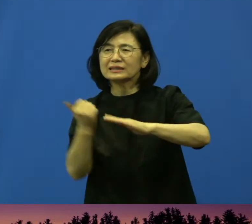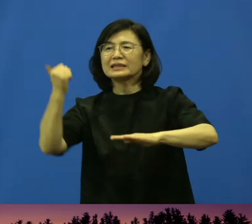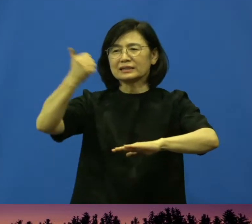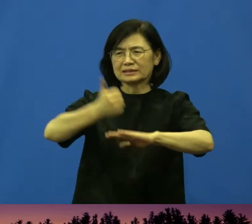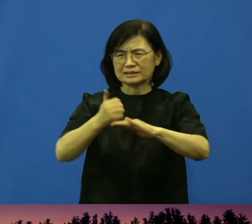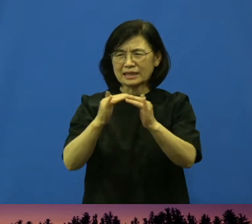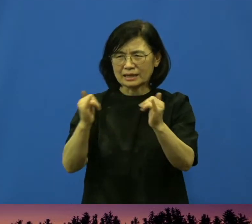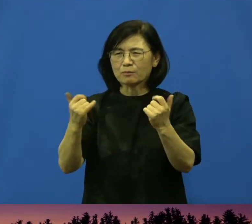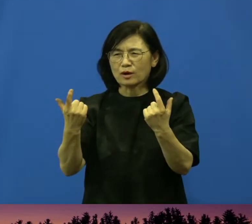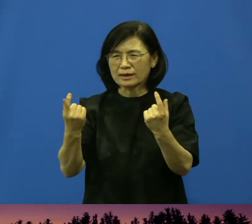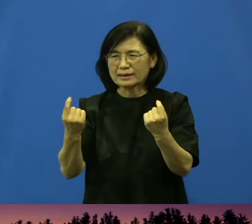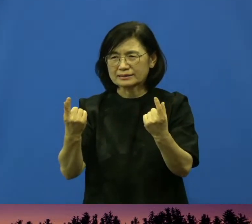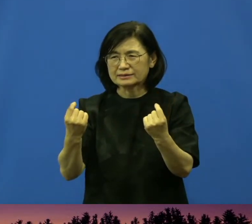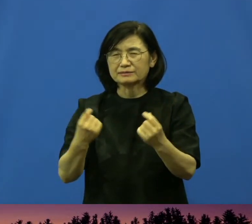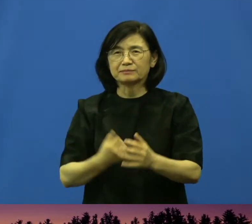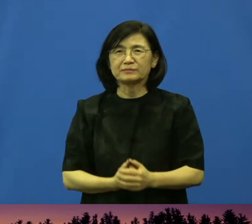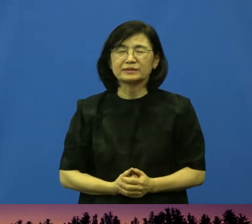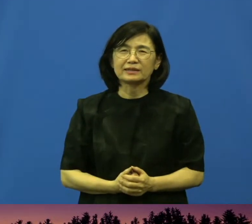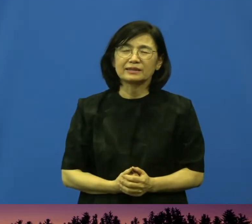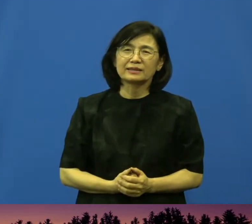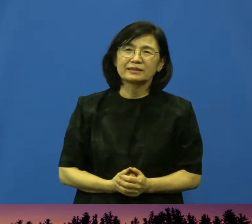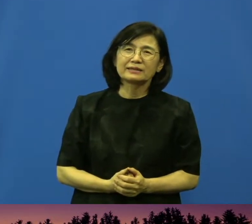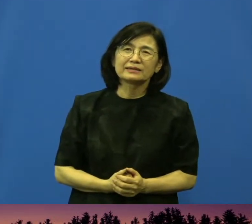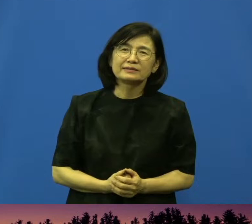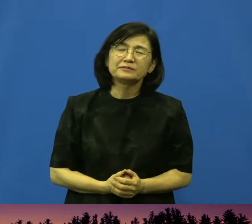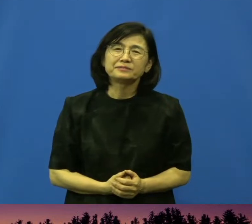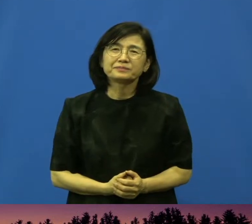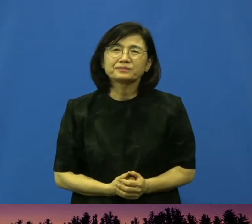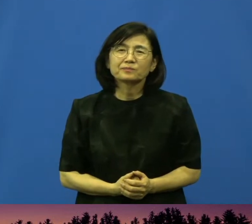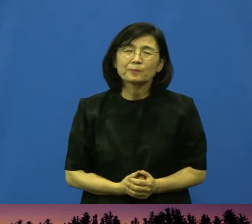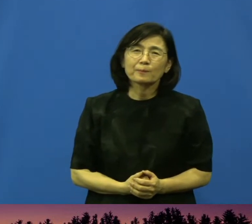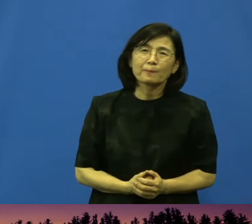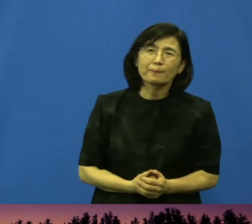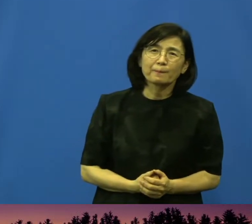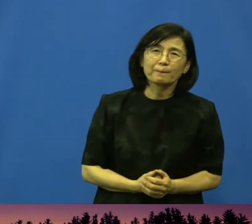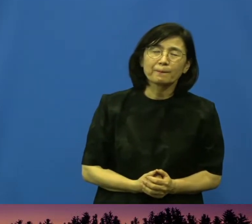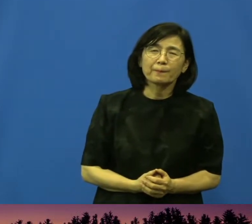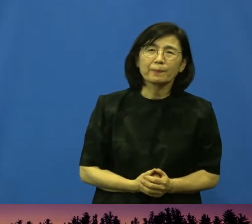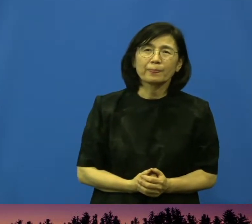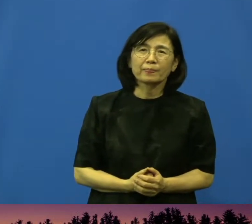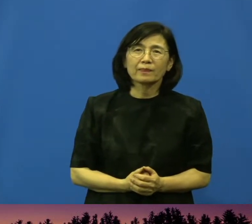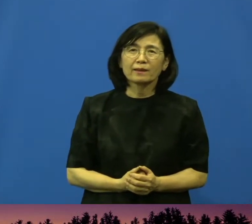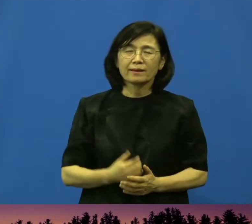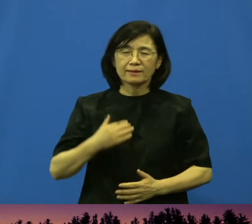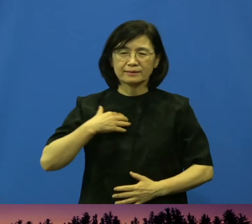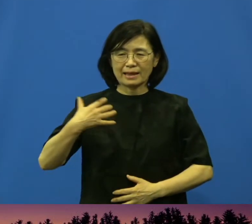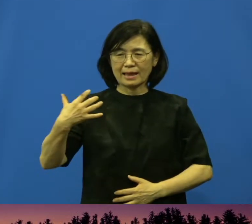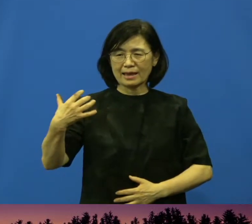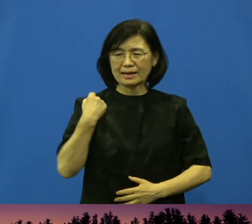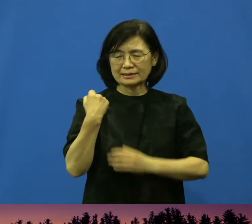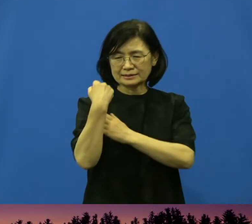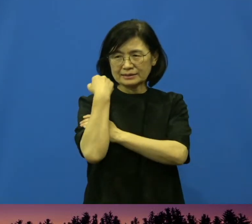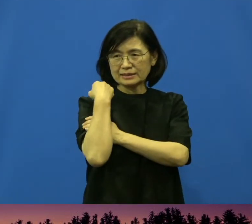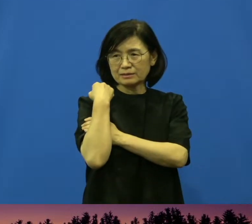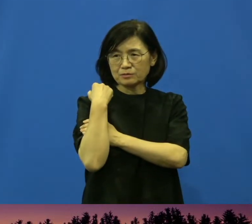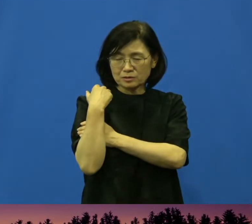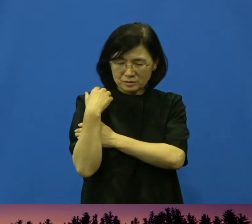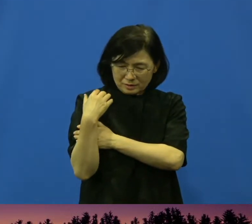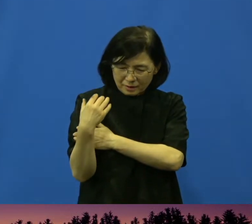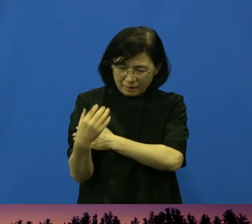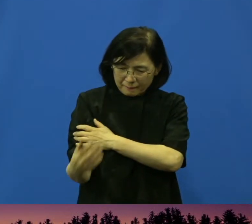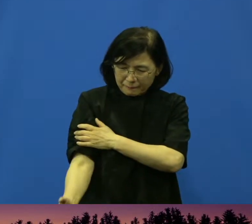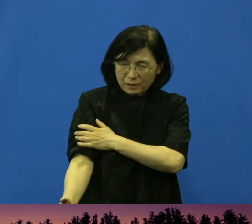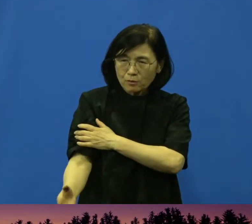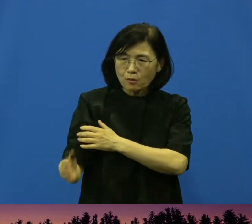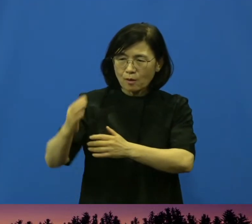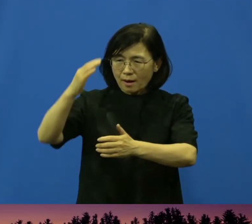당해야 비로소 이긴 자로 살게 된다는 거예요. 여러분, 내가 가진 힘을 완전히 뺐을 때 하나님으로부터